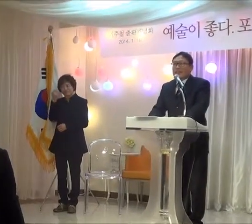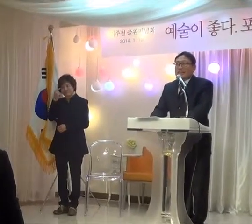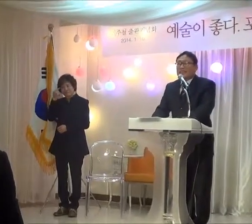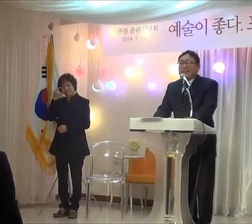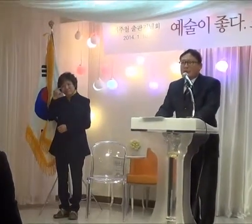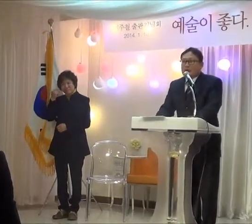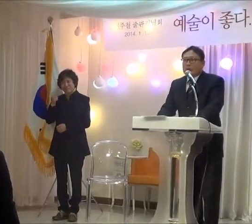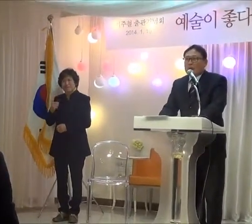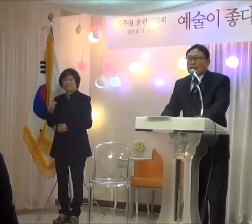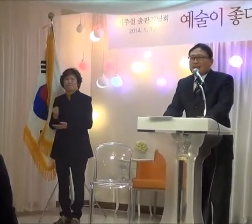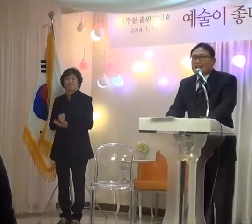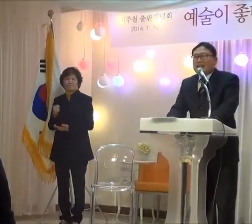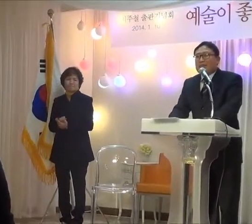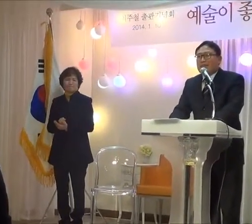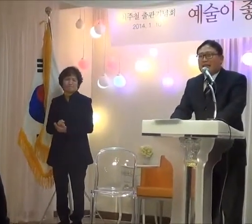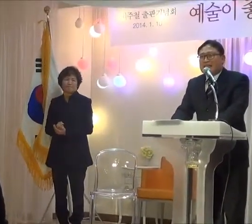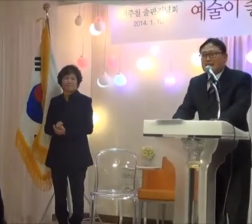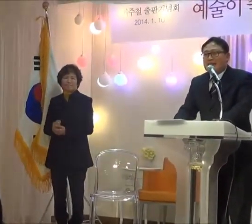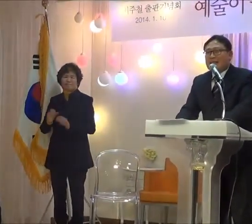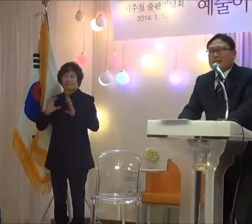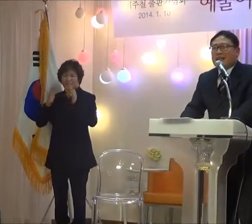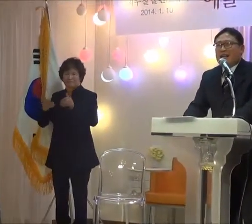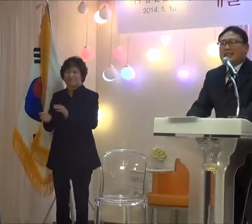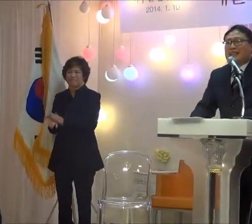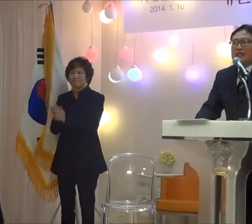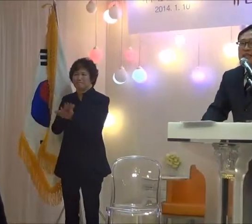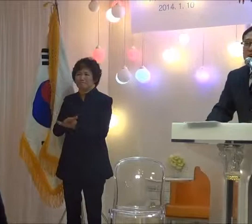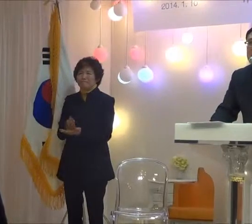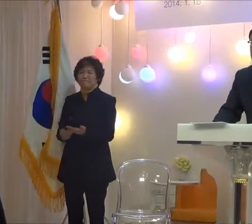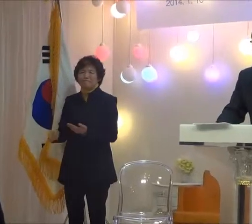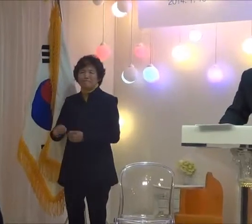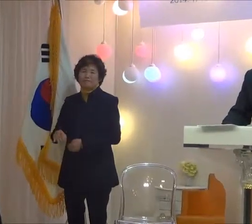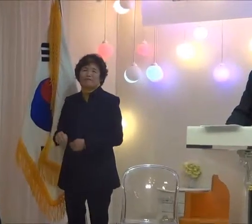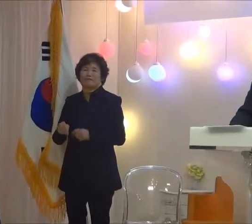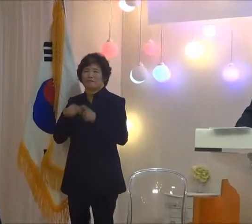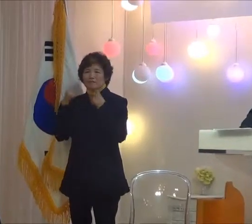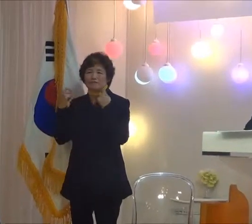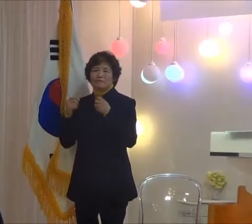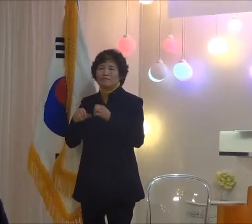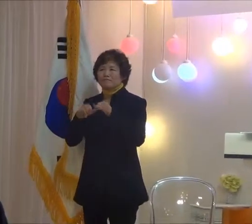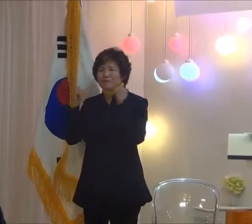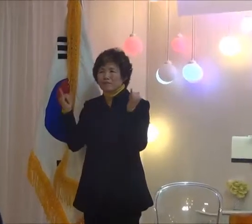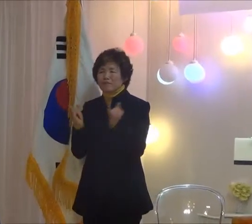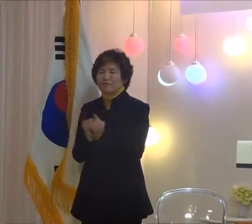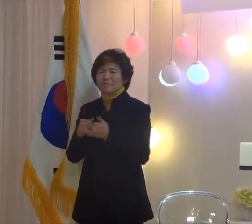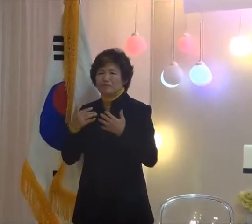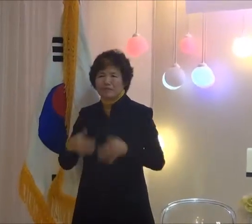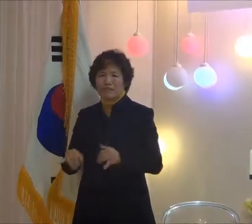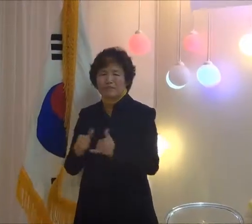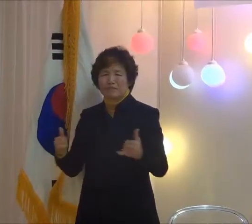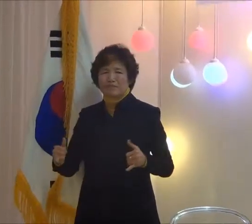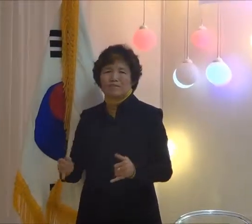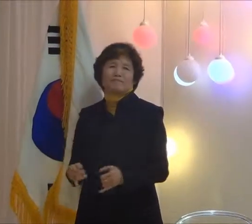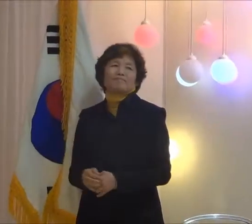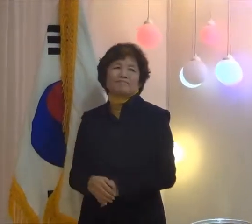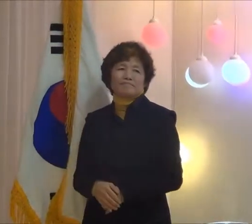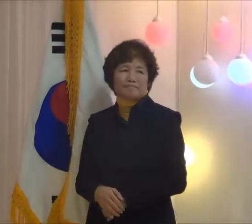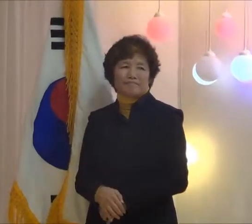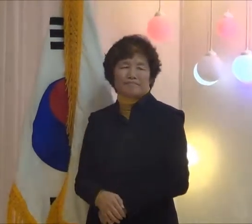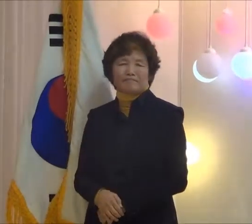불쾌해지더라고요. 상당히 안타깝죠. 세상은 변했지만 아직까지 사회제약자는 항상 기득권 세력에서 짓밟히고 있는